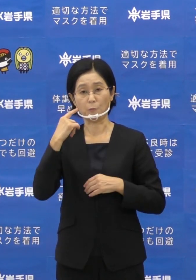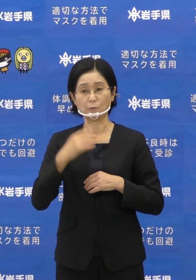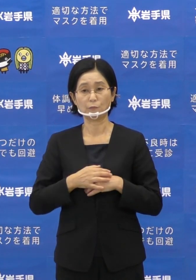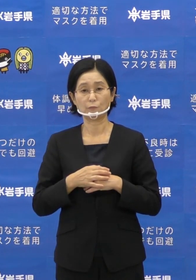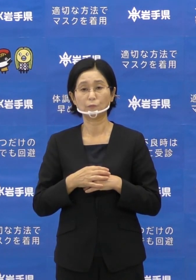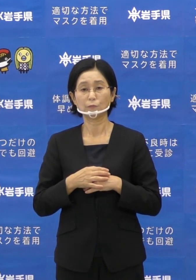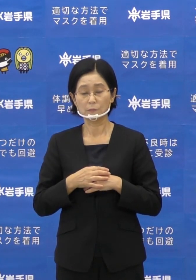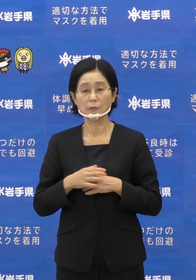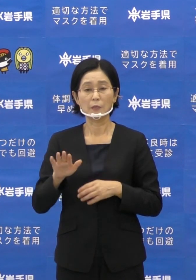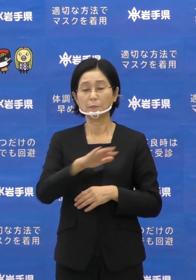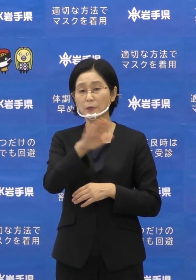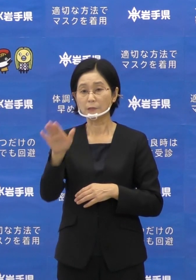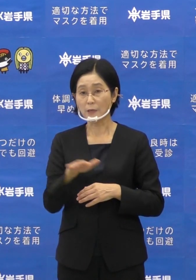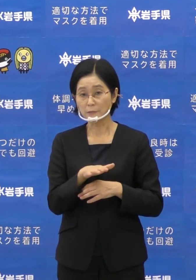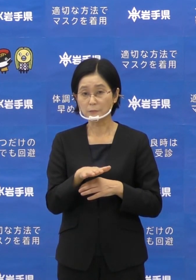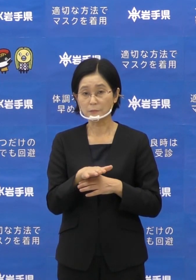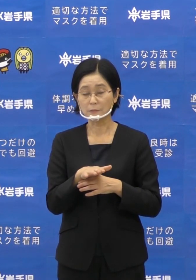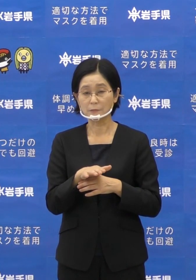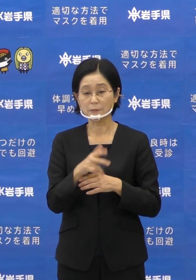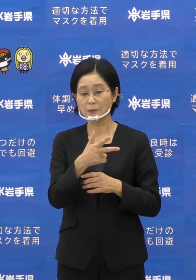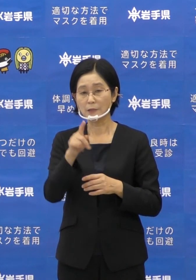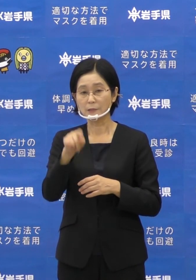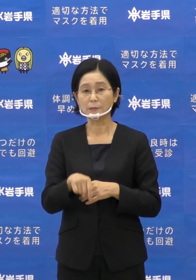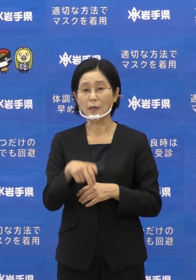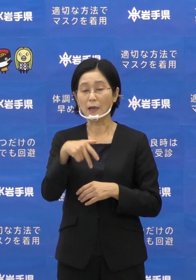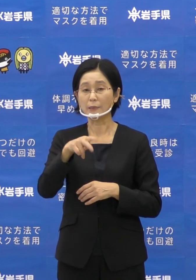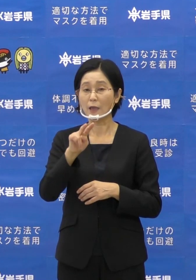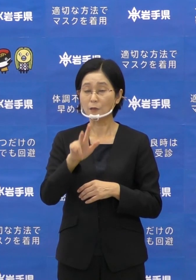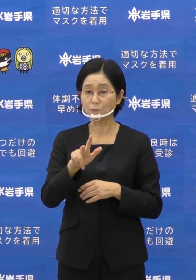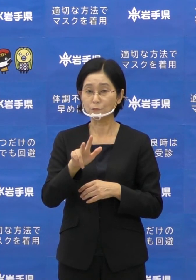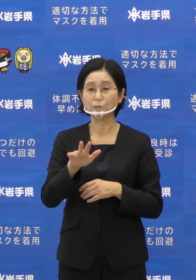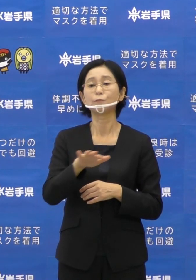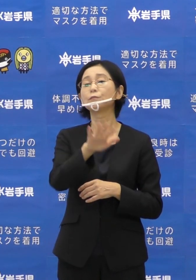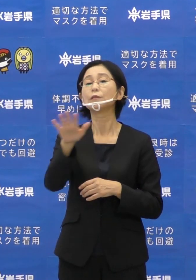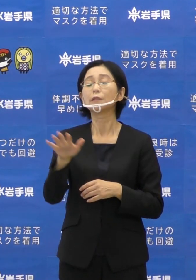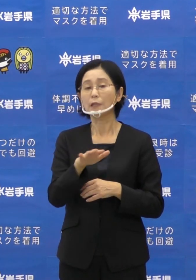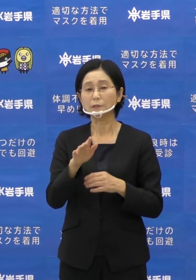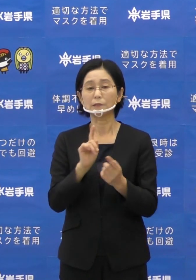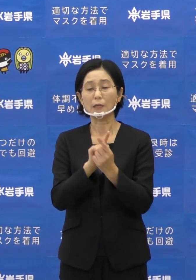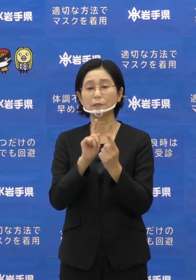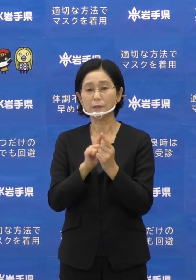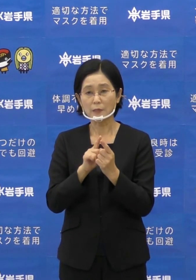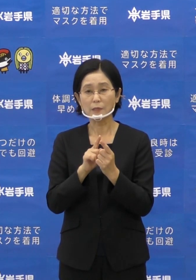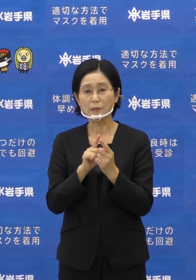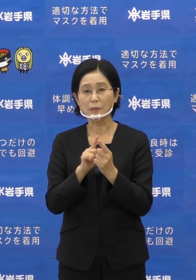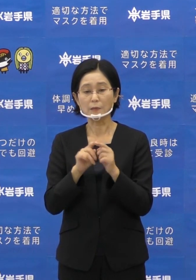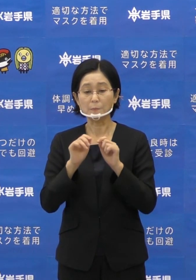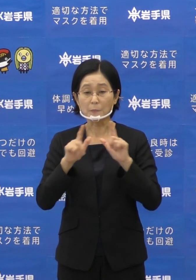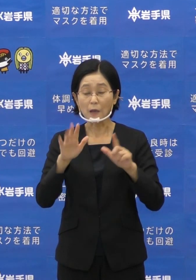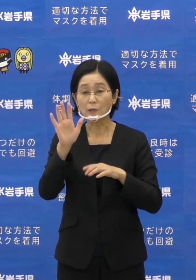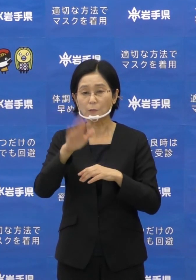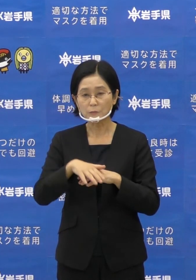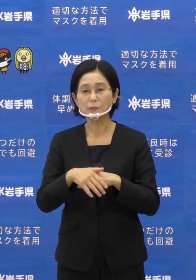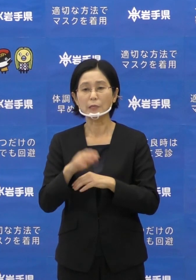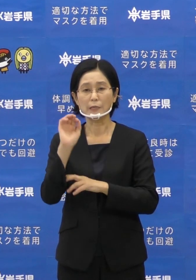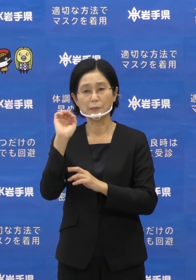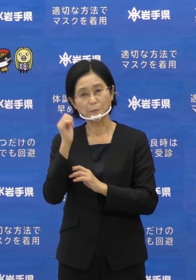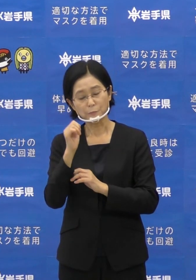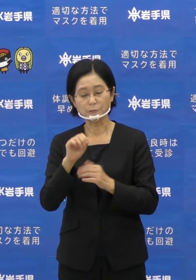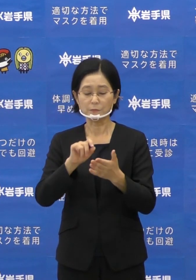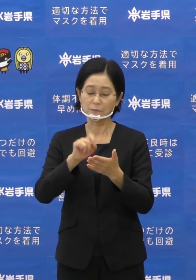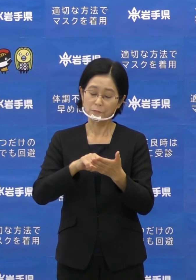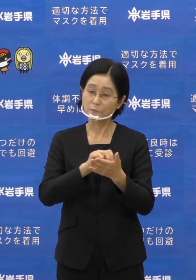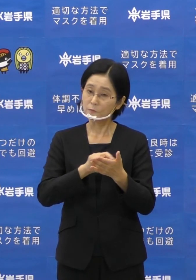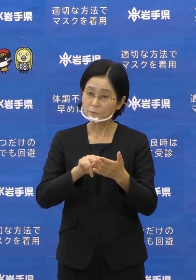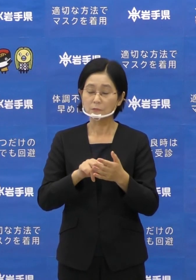にはそういう書きぶりで報道しているところも昨日今日見